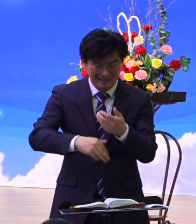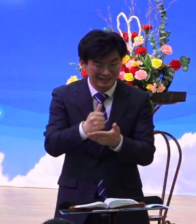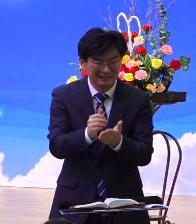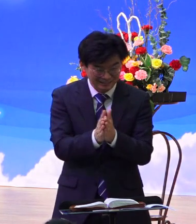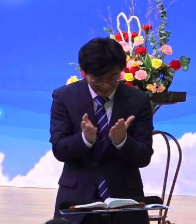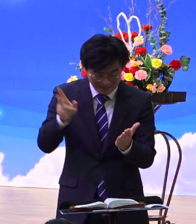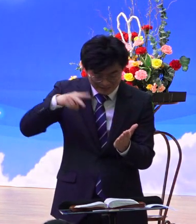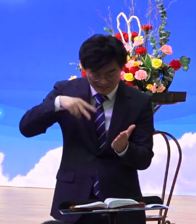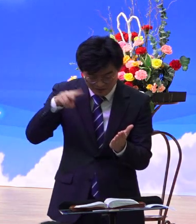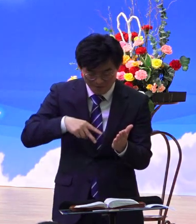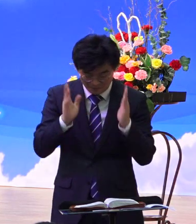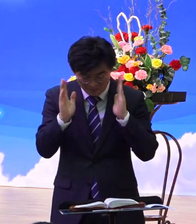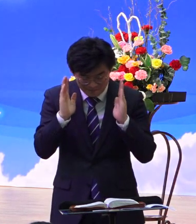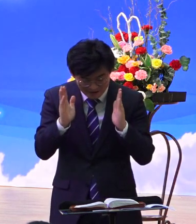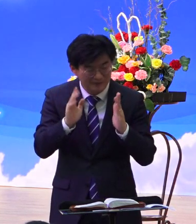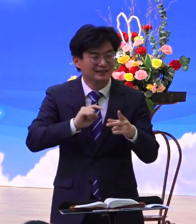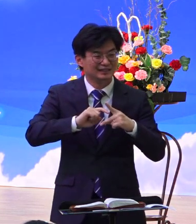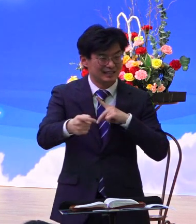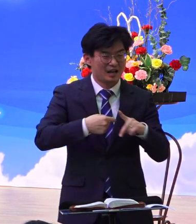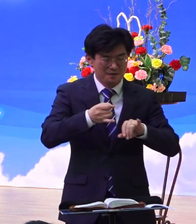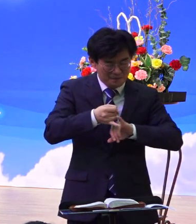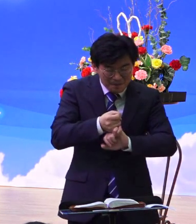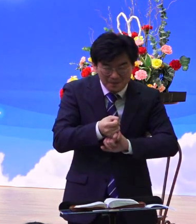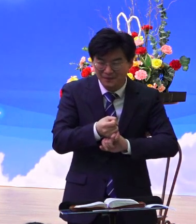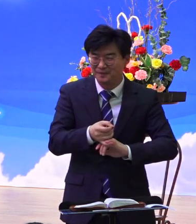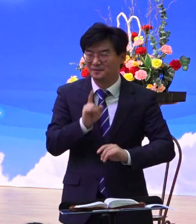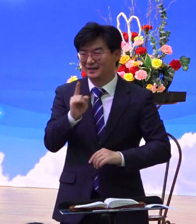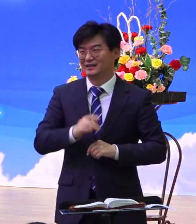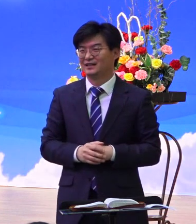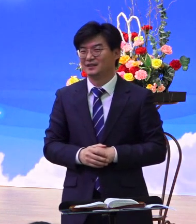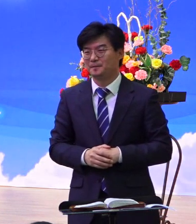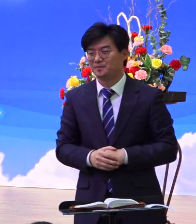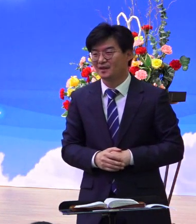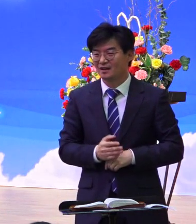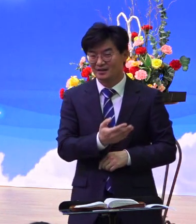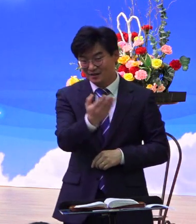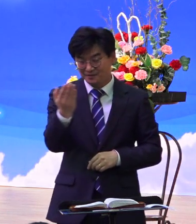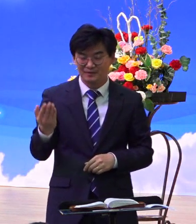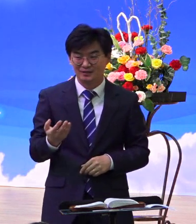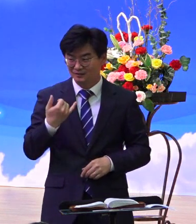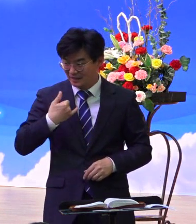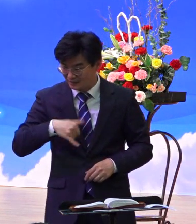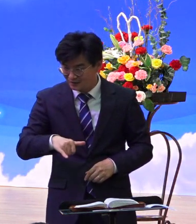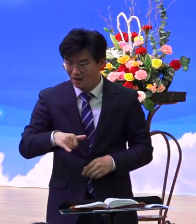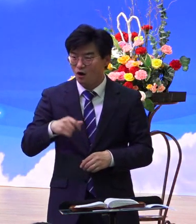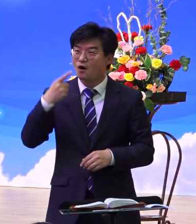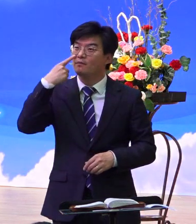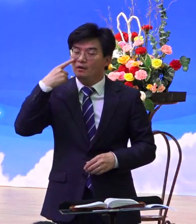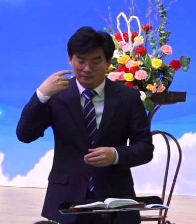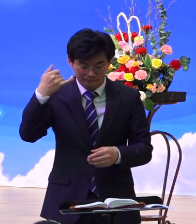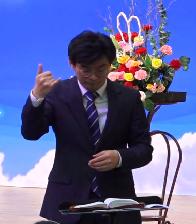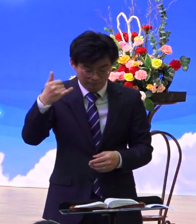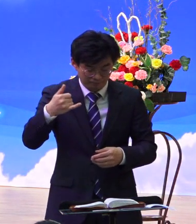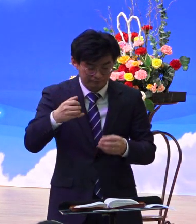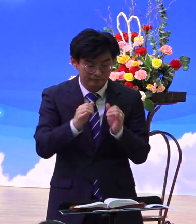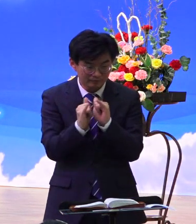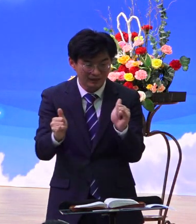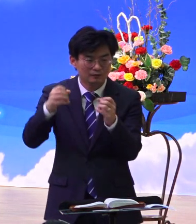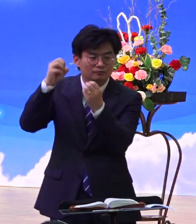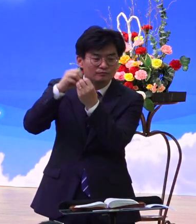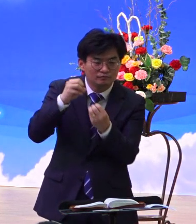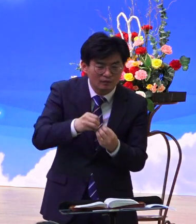중고등부실, 아동부실, 또 유치부에 계신 부모님들, 우리 자녀들, 성경을 많이 읽는 그런 부모, 자녀 되기를